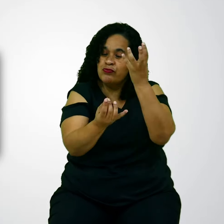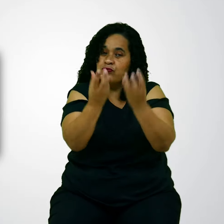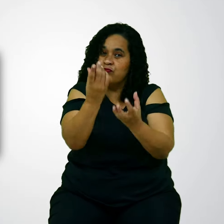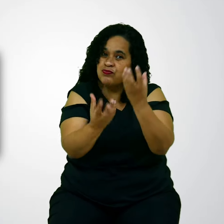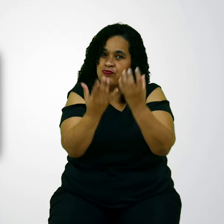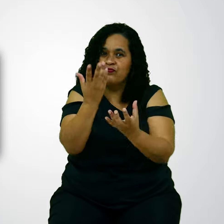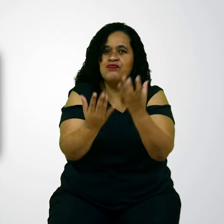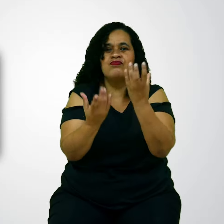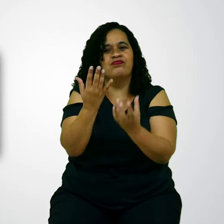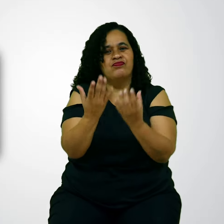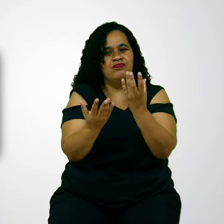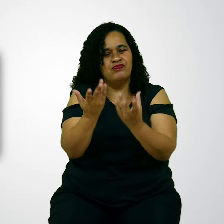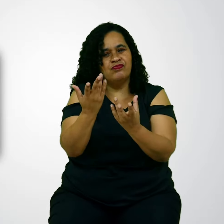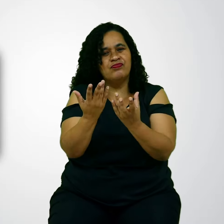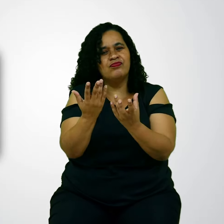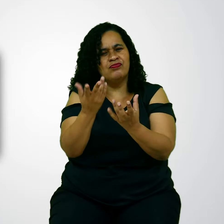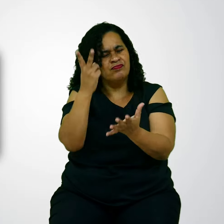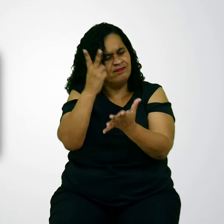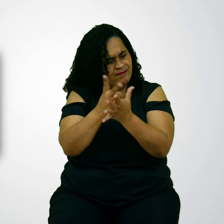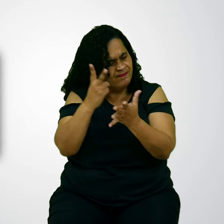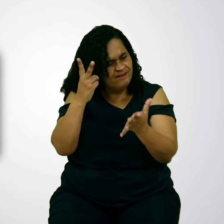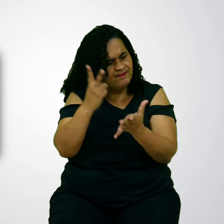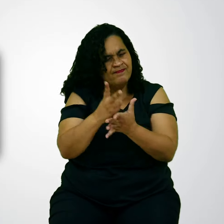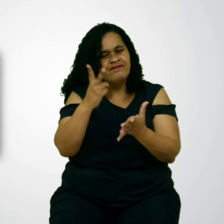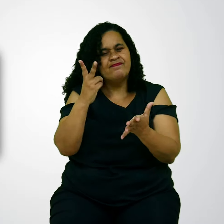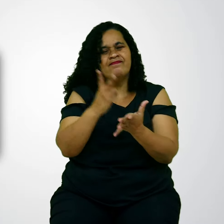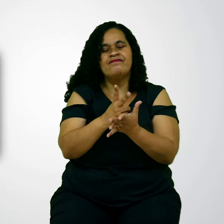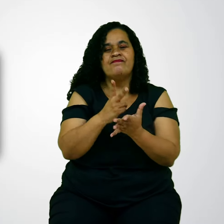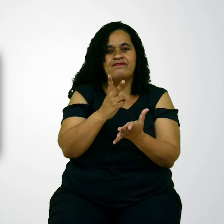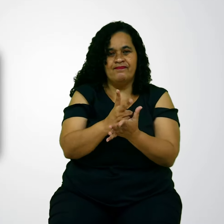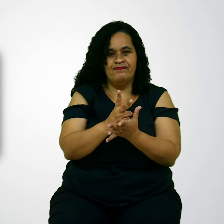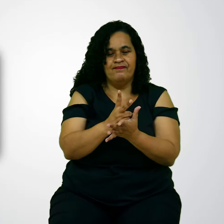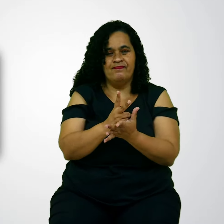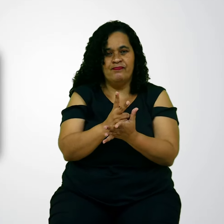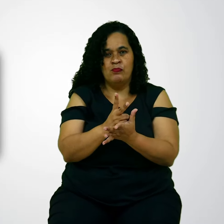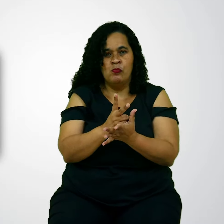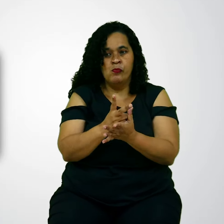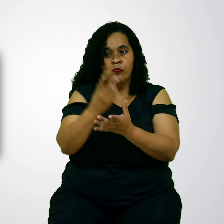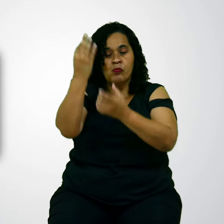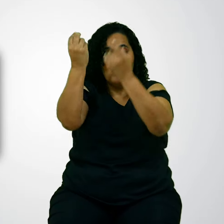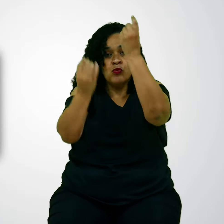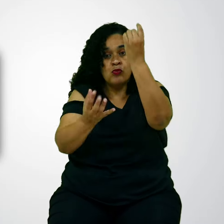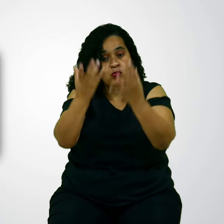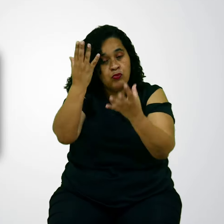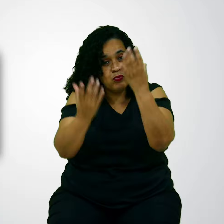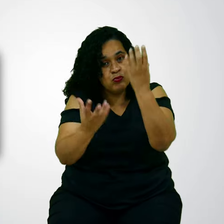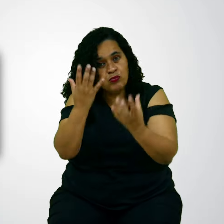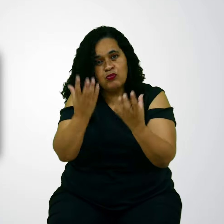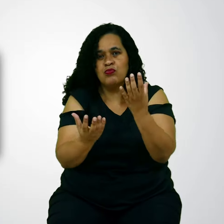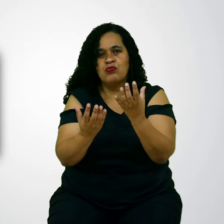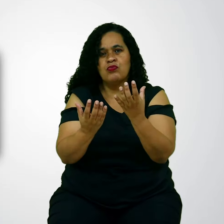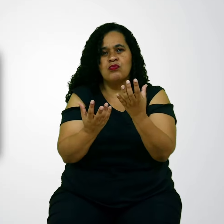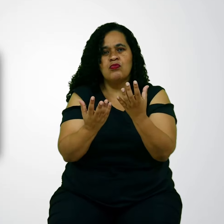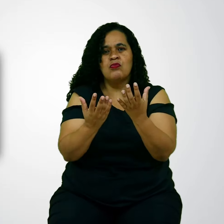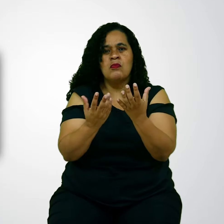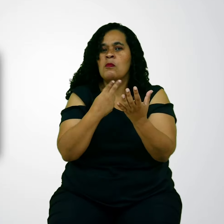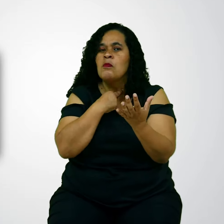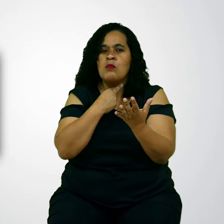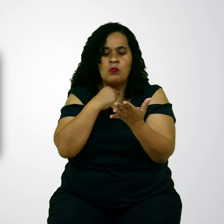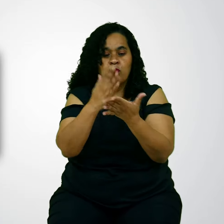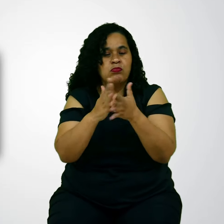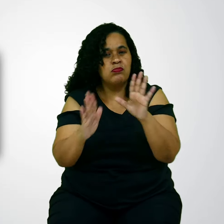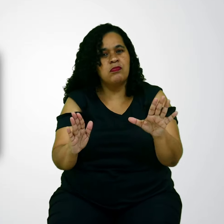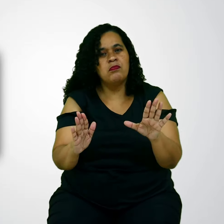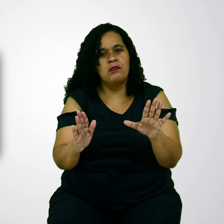sendo colocada no fogo. O fogo não poderia ser apagado, lá no Antigo Testamento. E eles